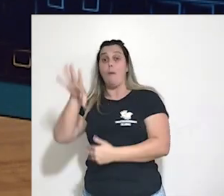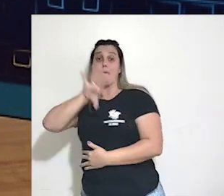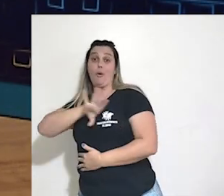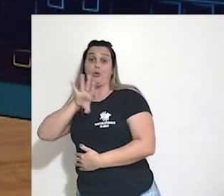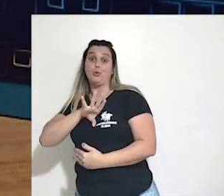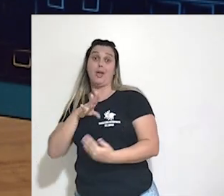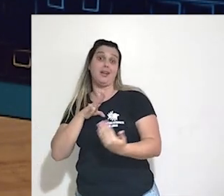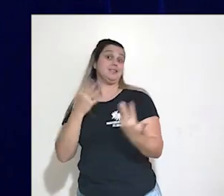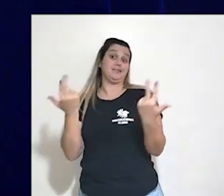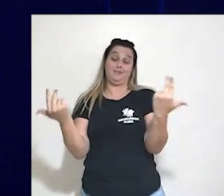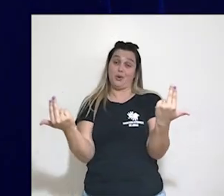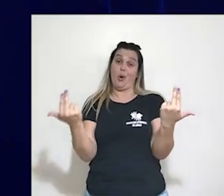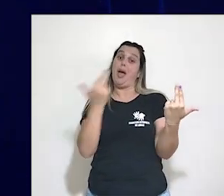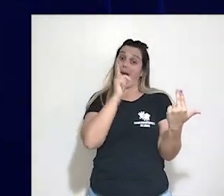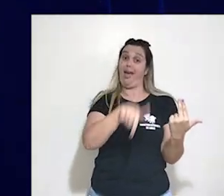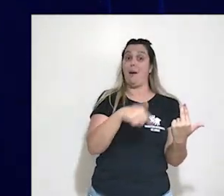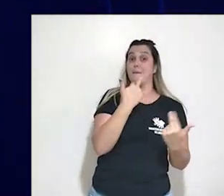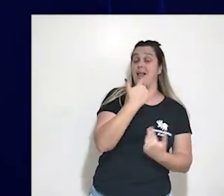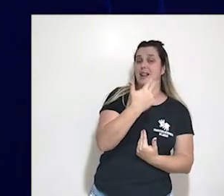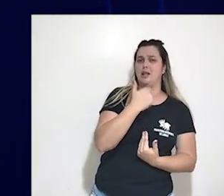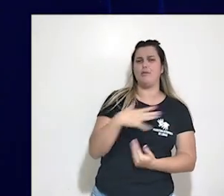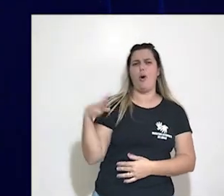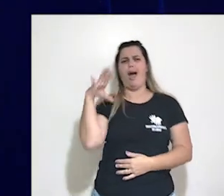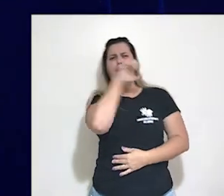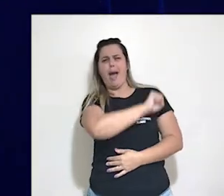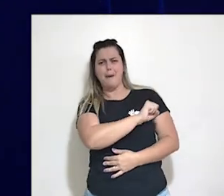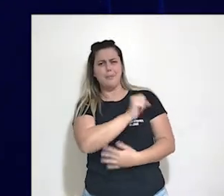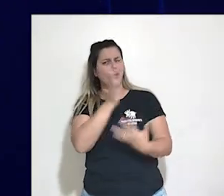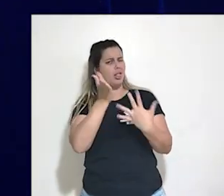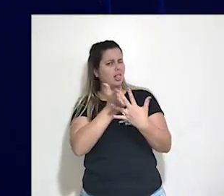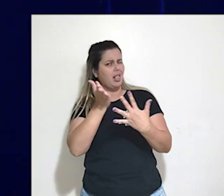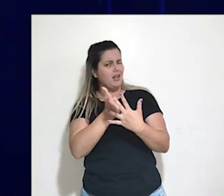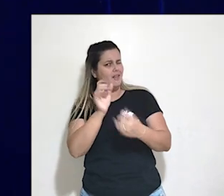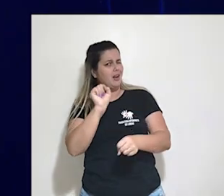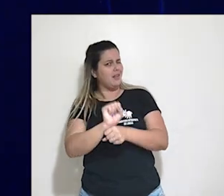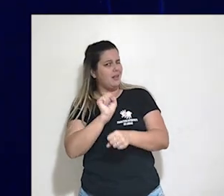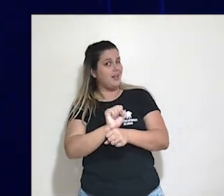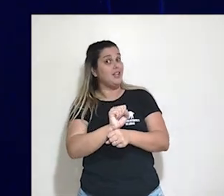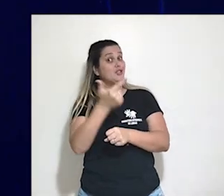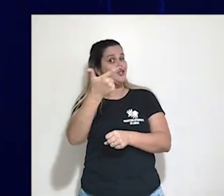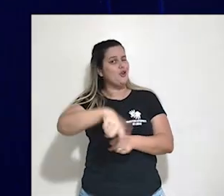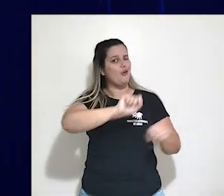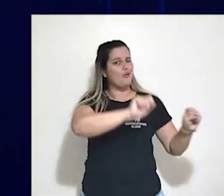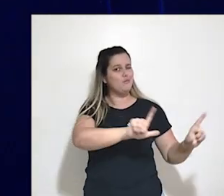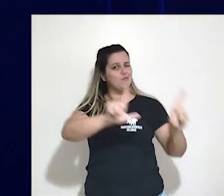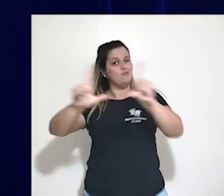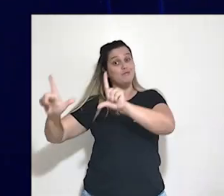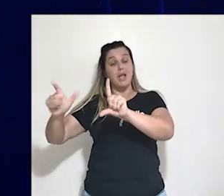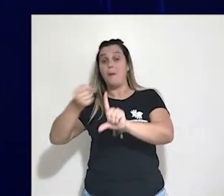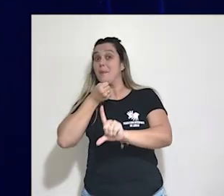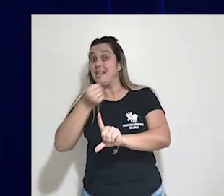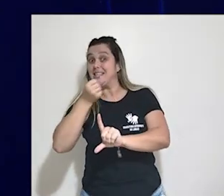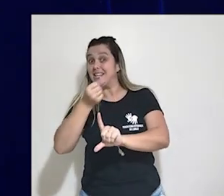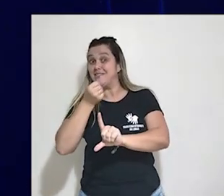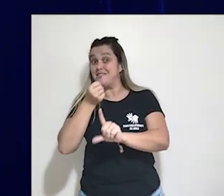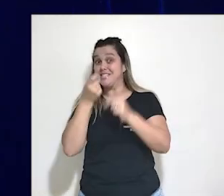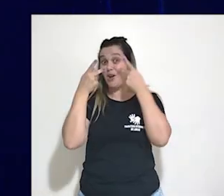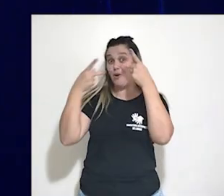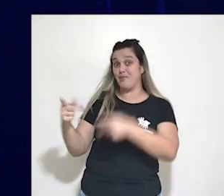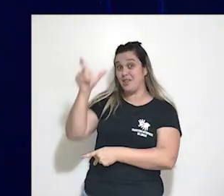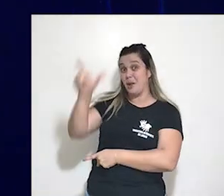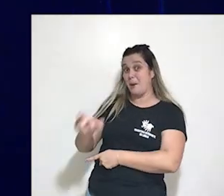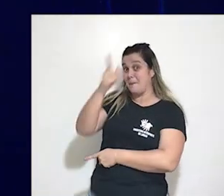falada ou oral. Vamos para um rápido intervalo e no próximo bloco temos uma entrevista com uma convidada